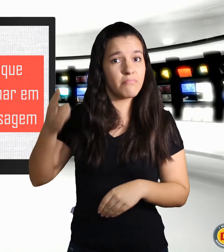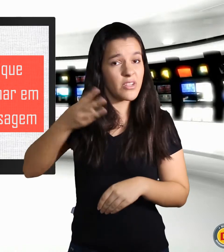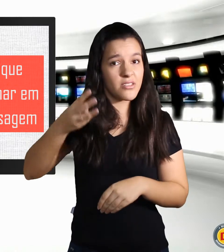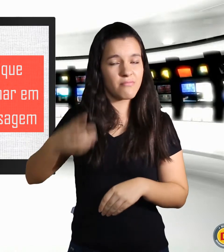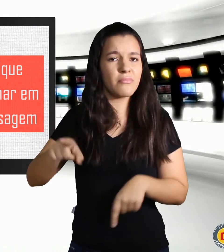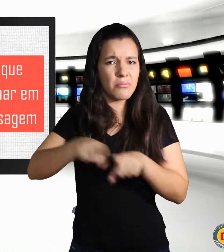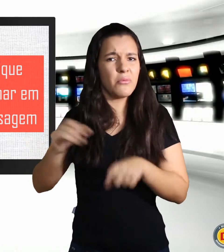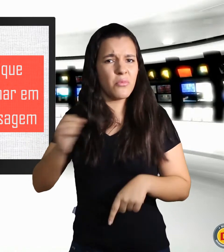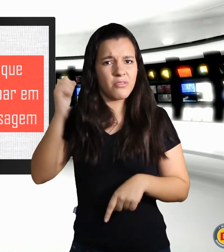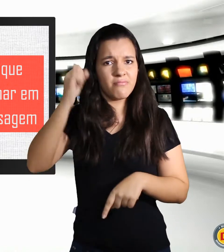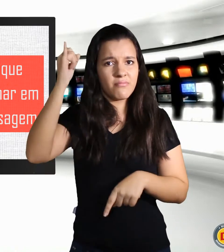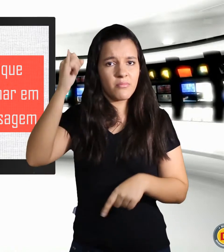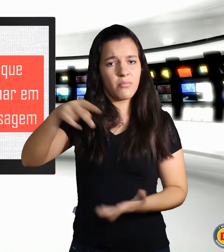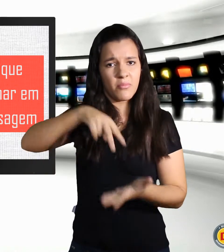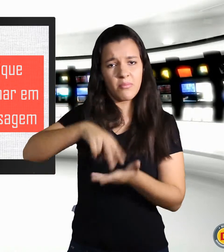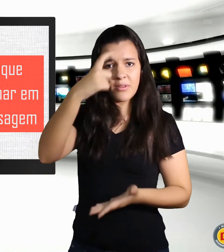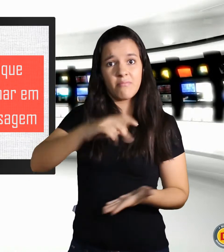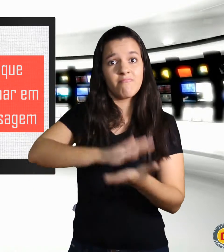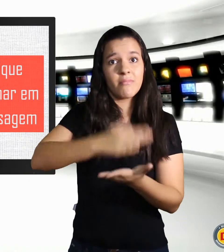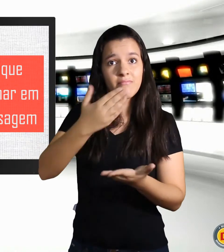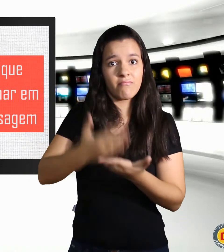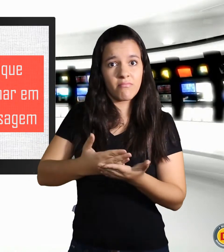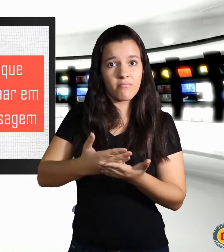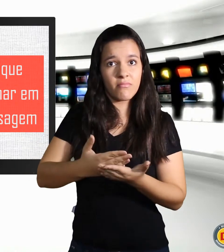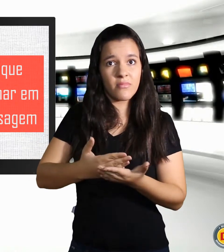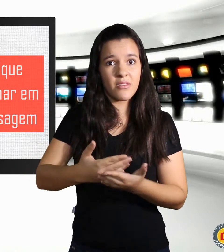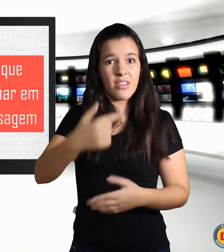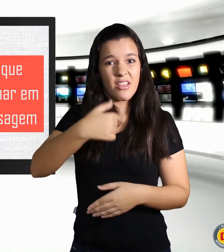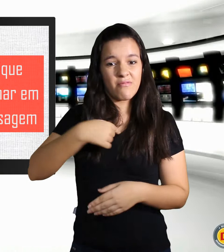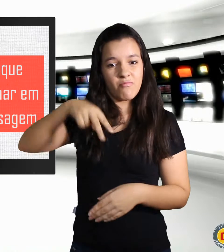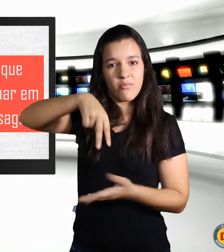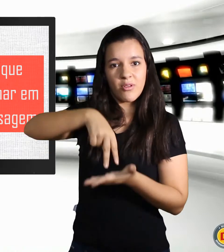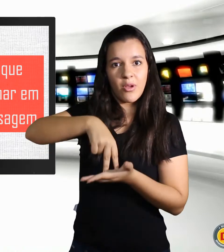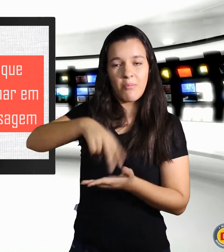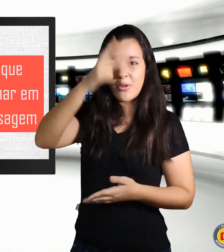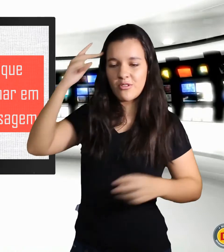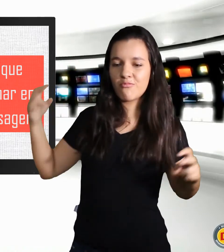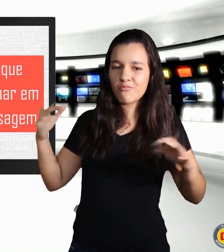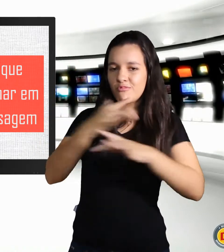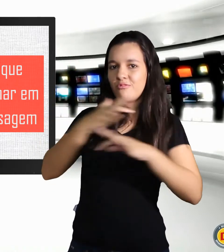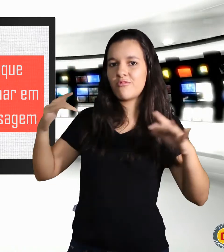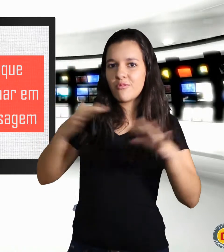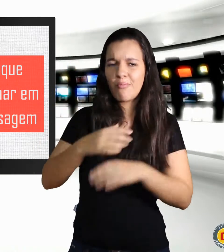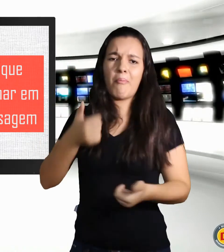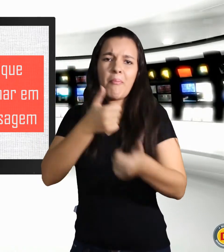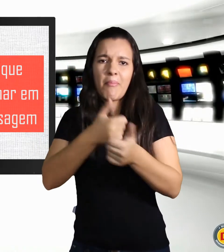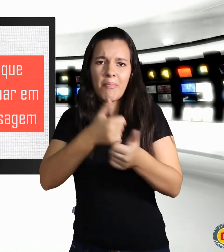C. É importante que o TIOS fique atento para não se posicionar em locais do ambiente que sejam de passagem de pessoas, como,